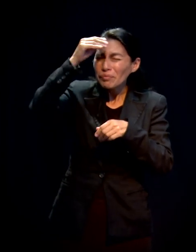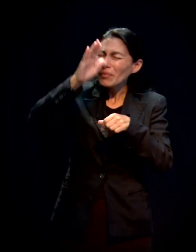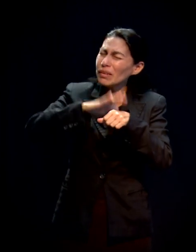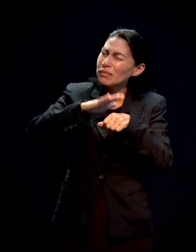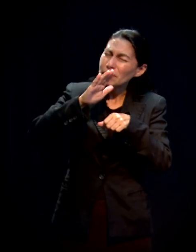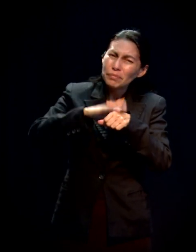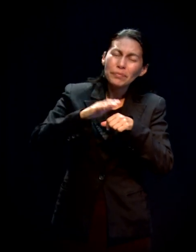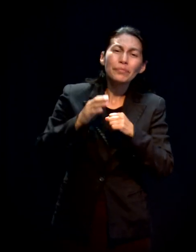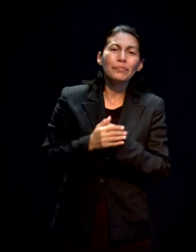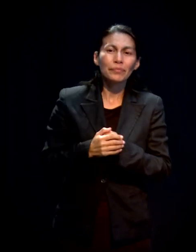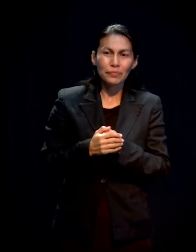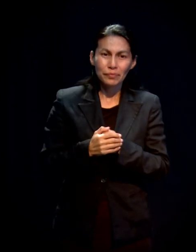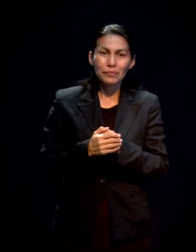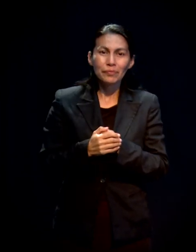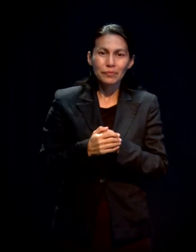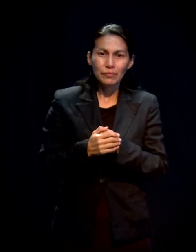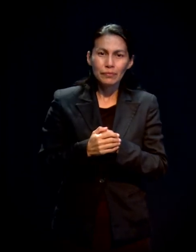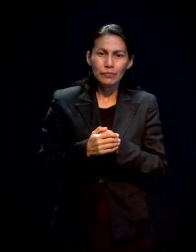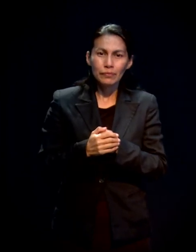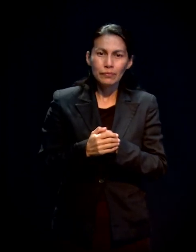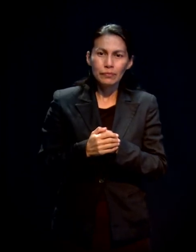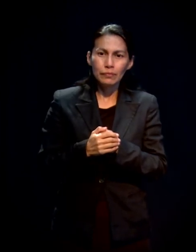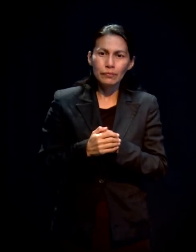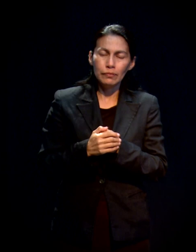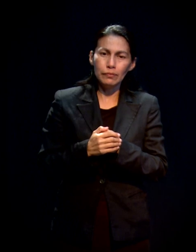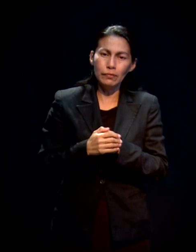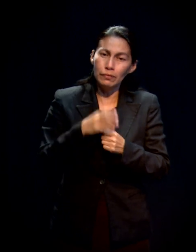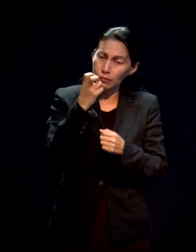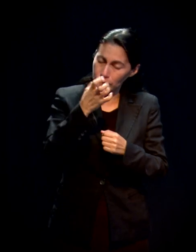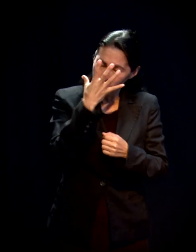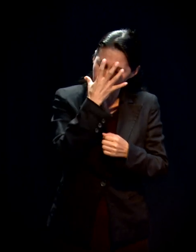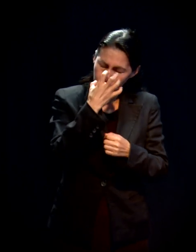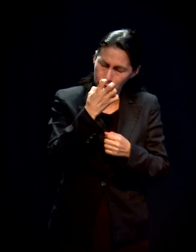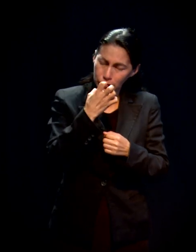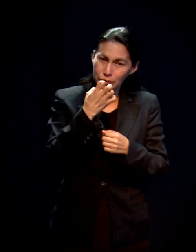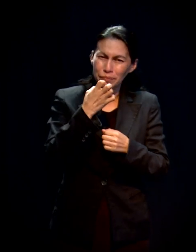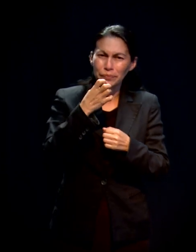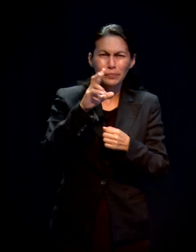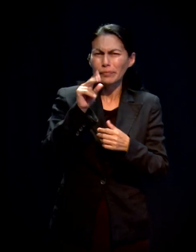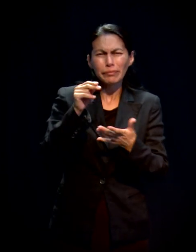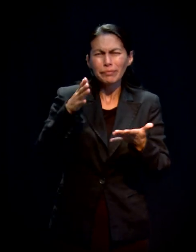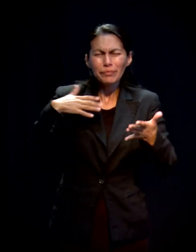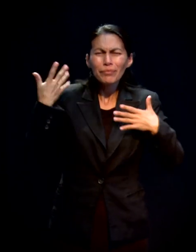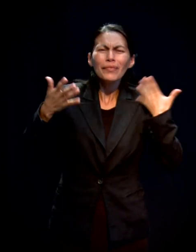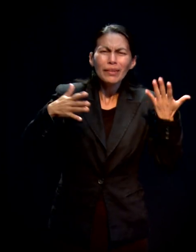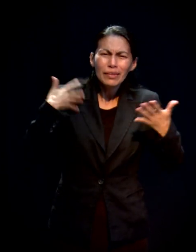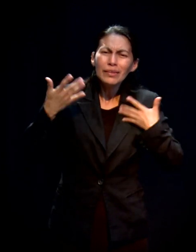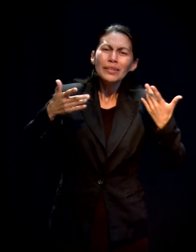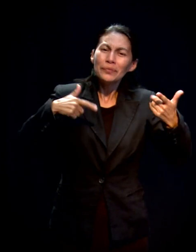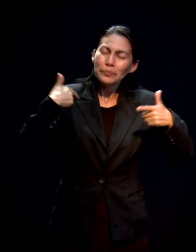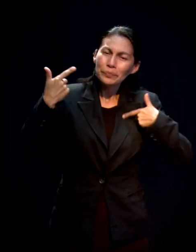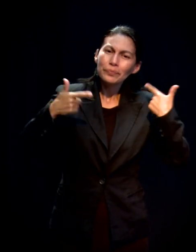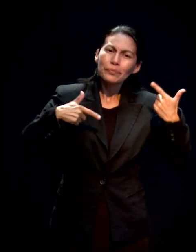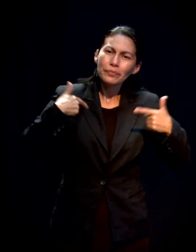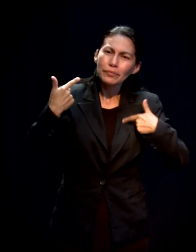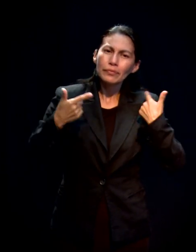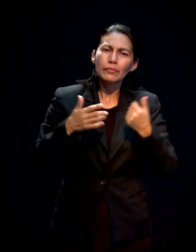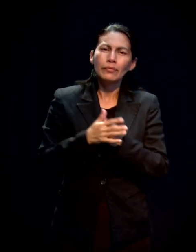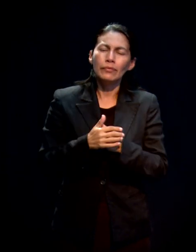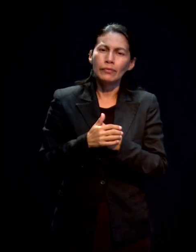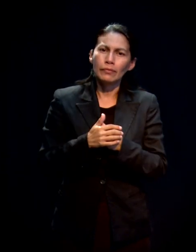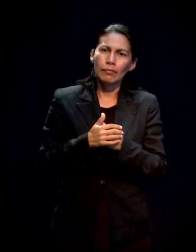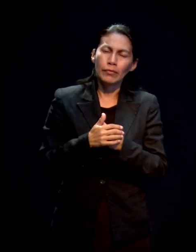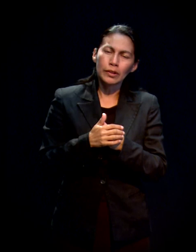pues esto yo creo en vez de ser una tristeza es más una alegría y un gozo por